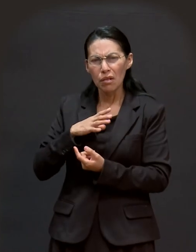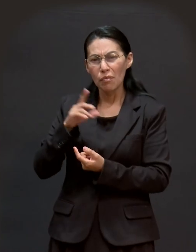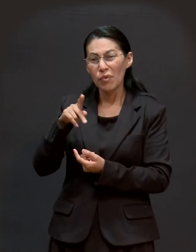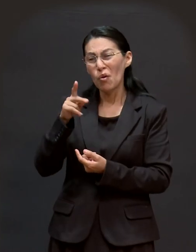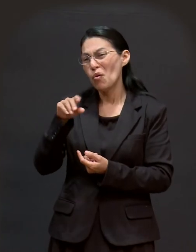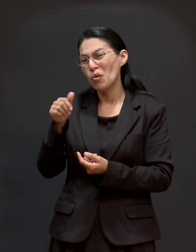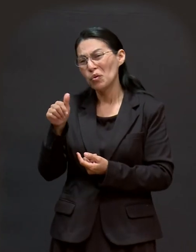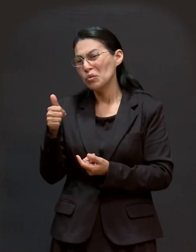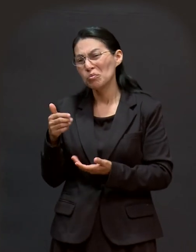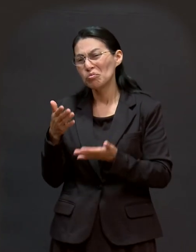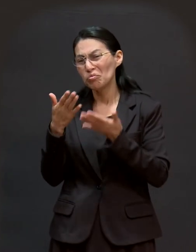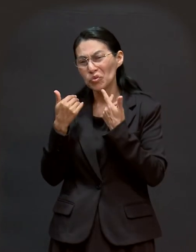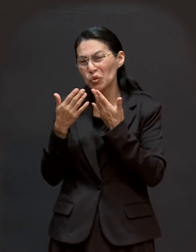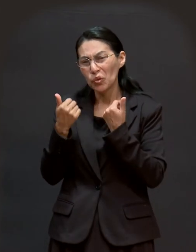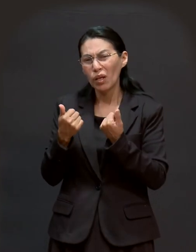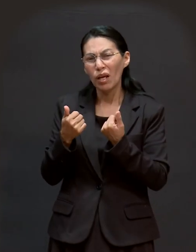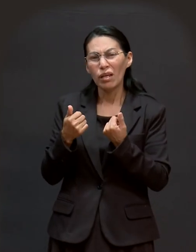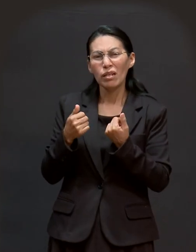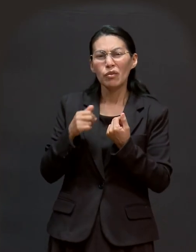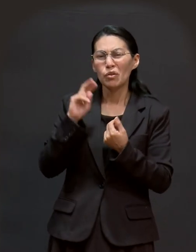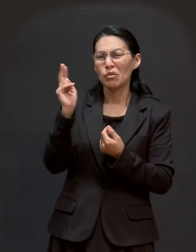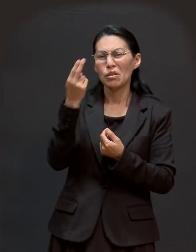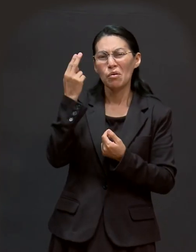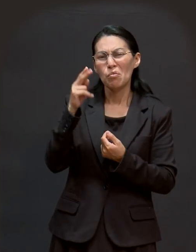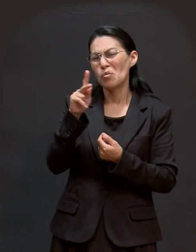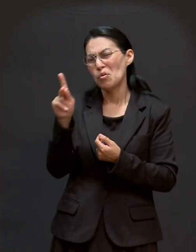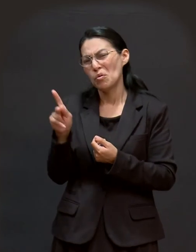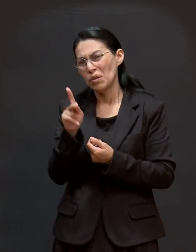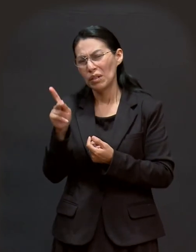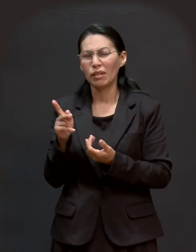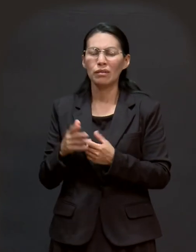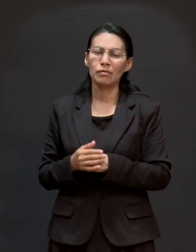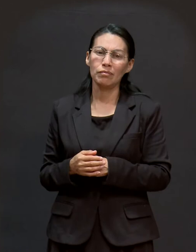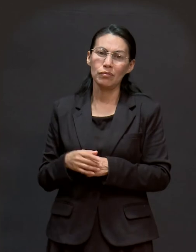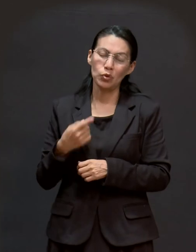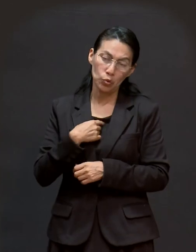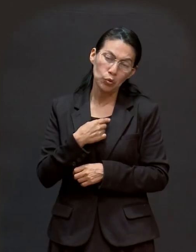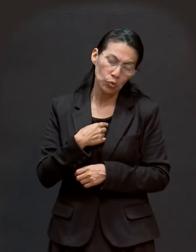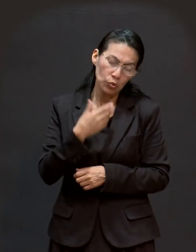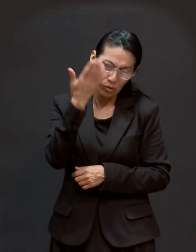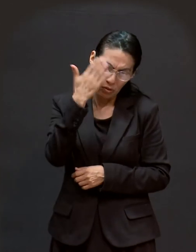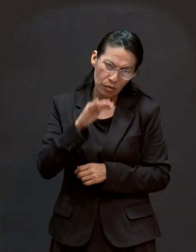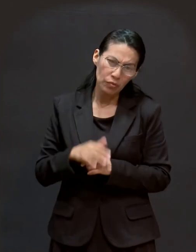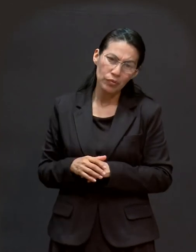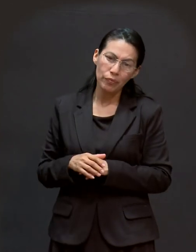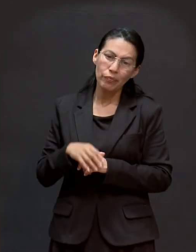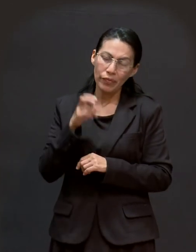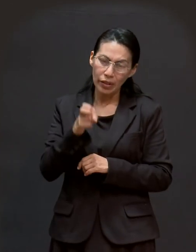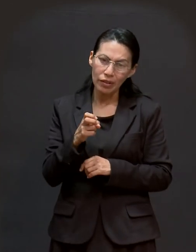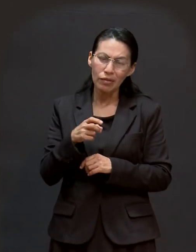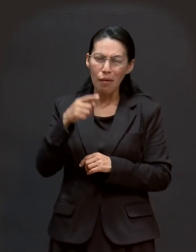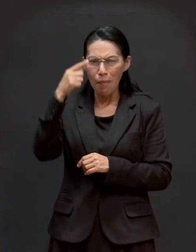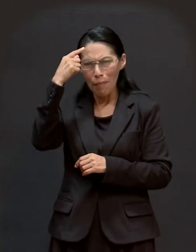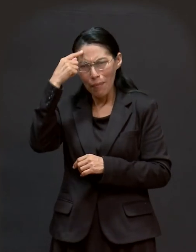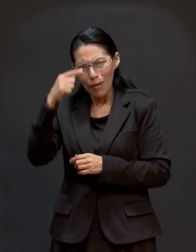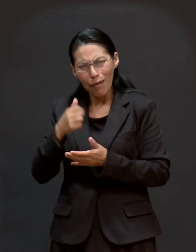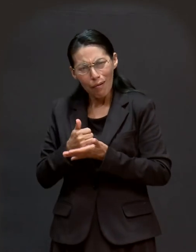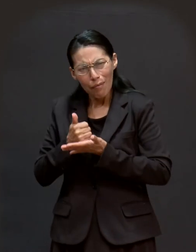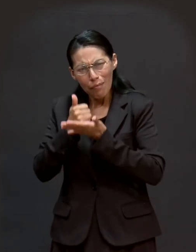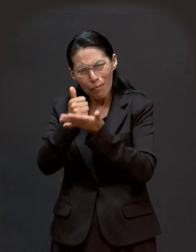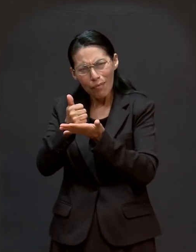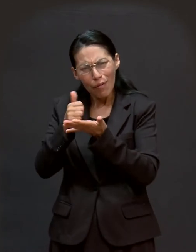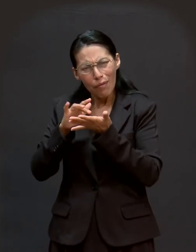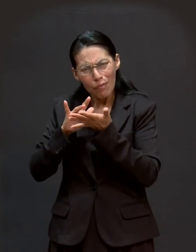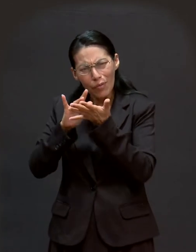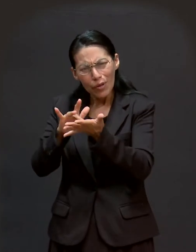pero la gran mayoría de los muchachos van a las universidades públicas como las conocemos comúnmente aquí en méxico no y esta